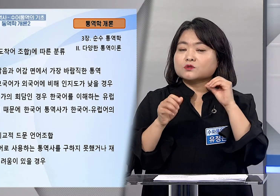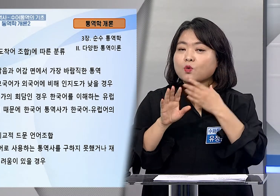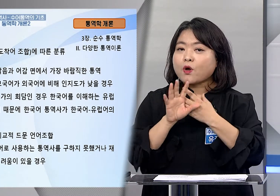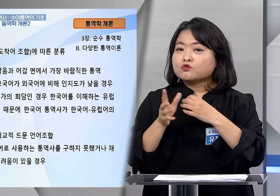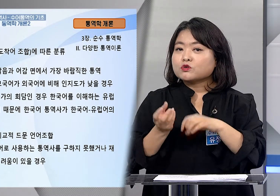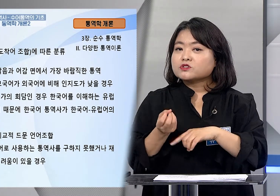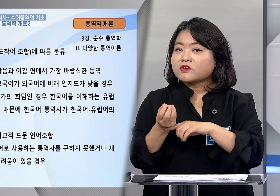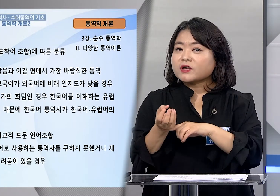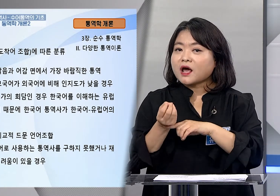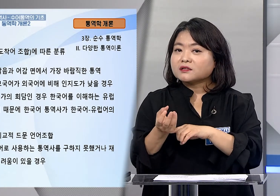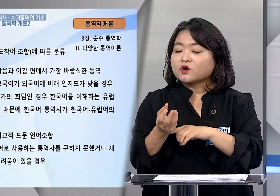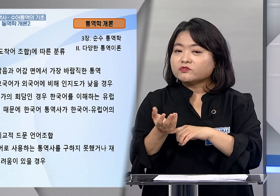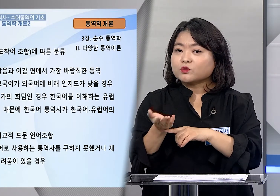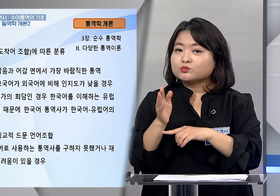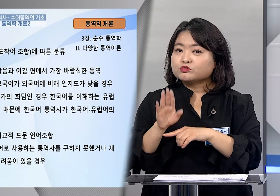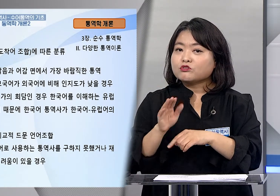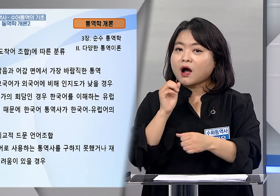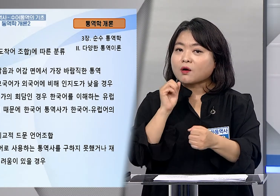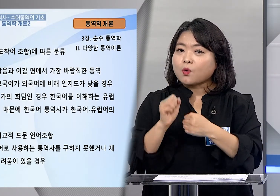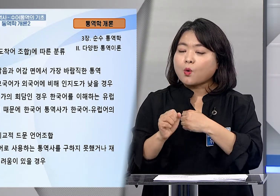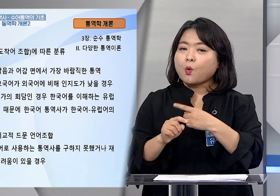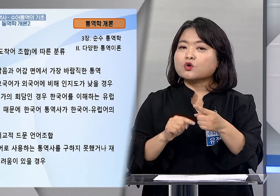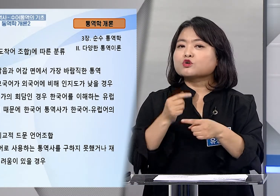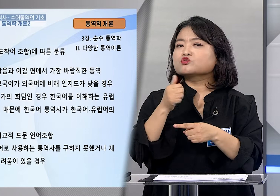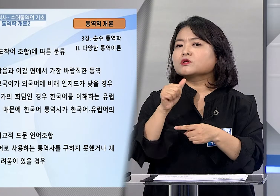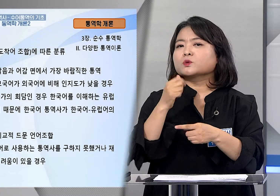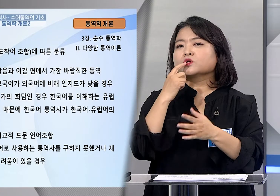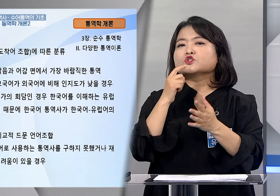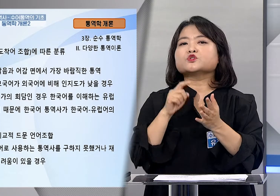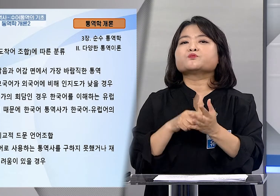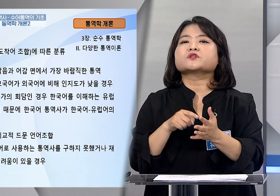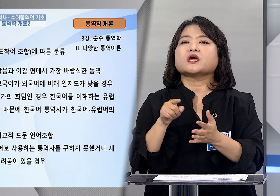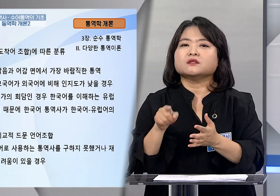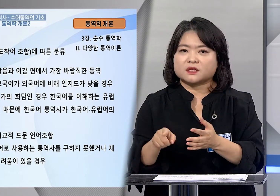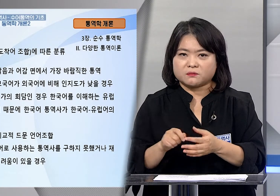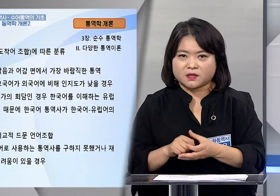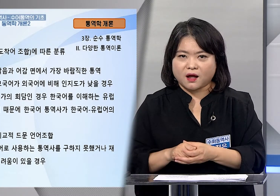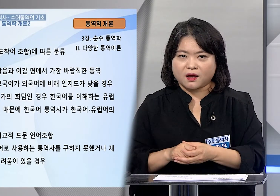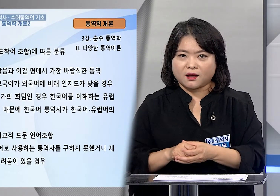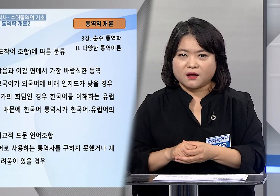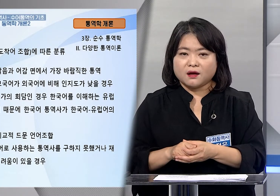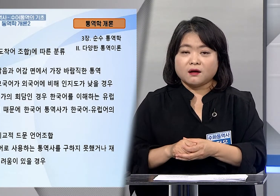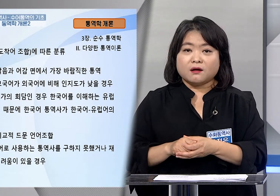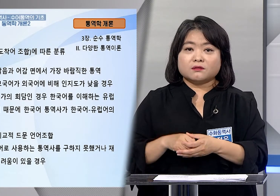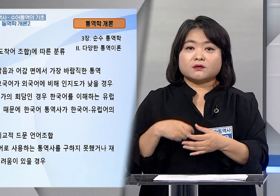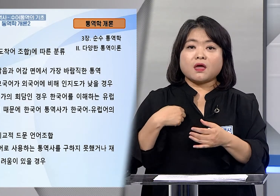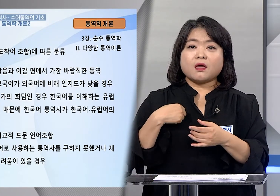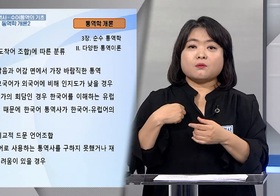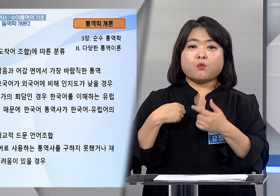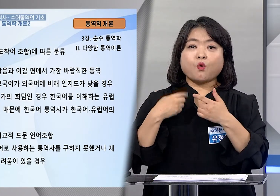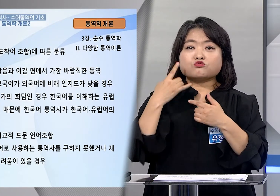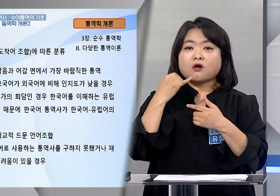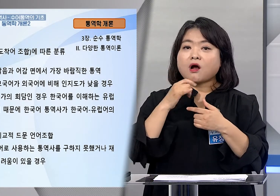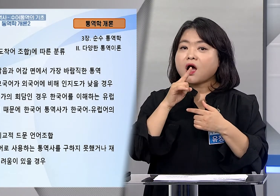듣고 외국어로 전달하는 건데도 불구하고 오히려 수어 통역을 쉽게 느낍니다. 내 모국어가